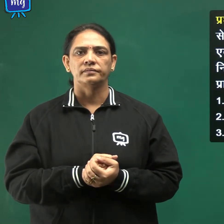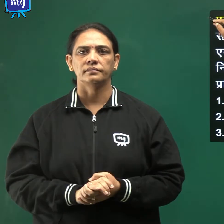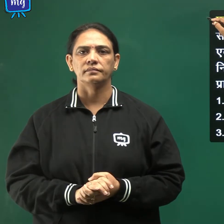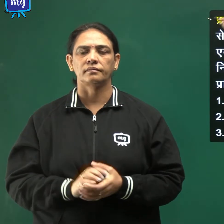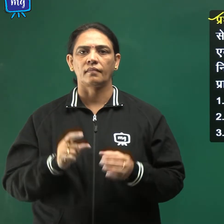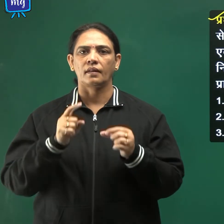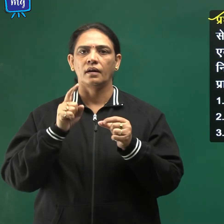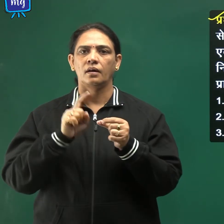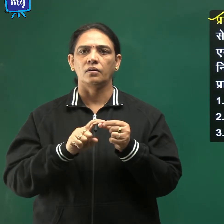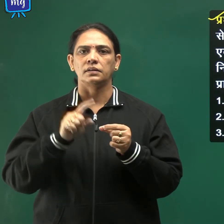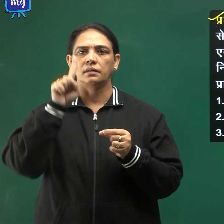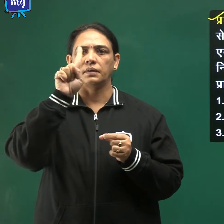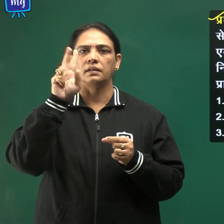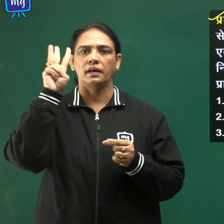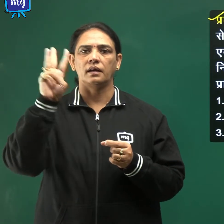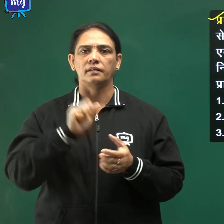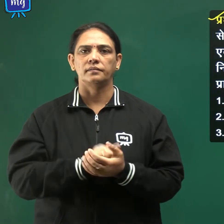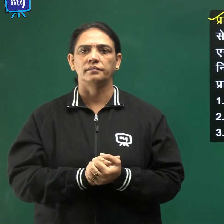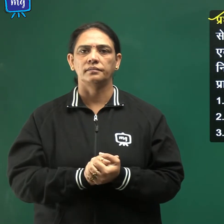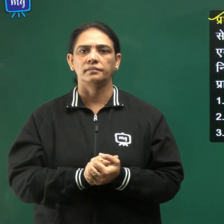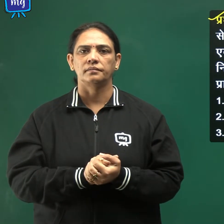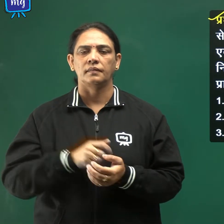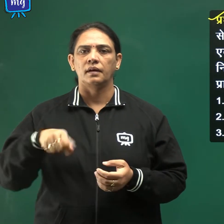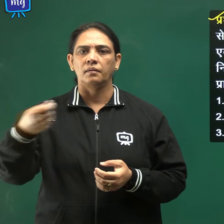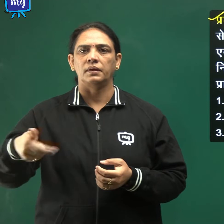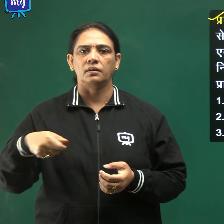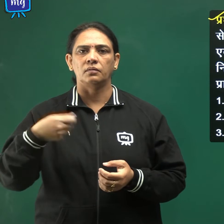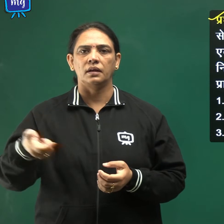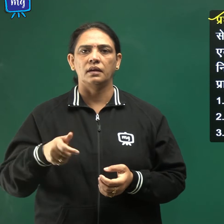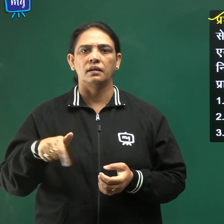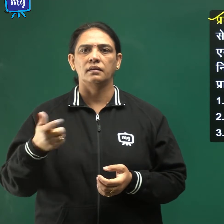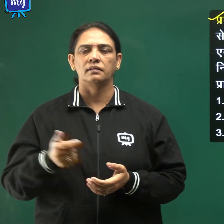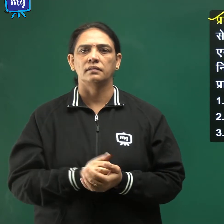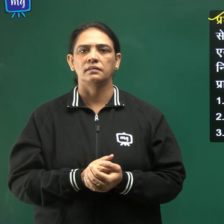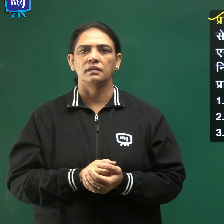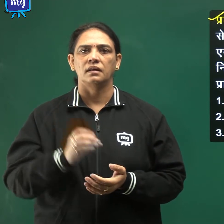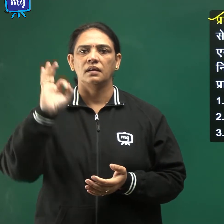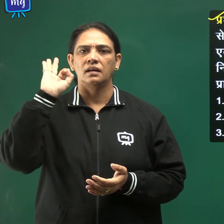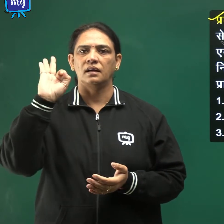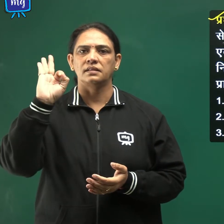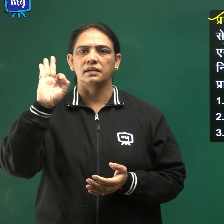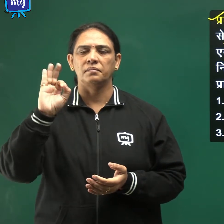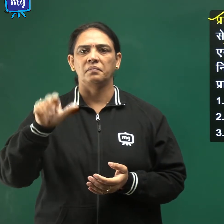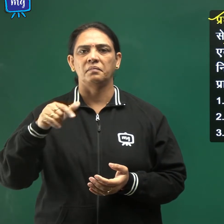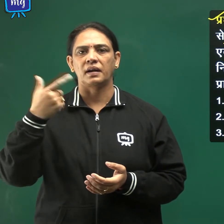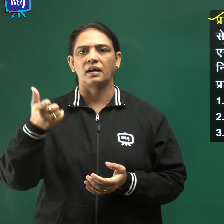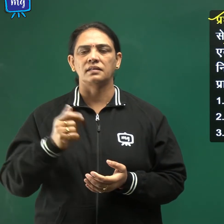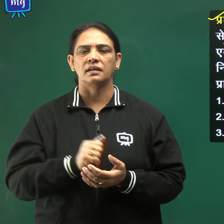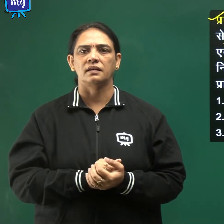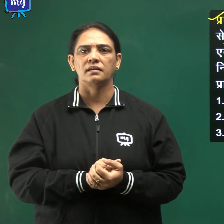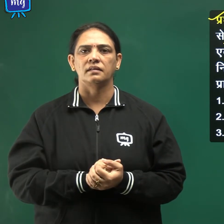को प्रसन्न नंबर तेरा है के पत्तों के अच्छी प्रकार से